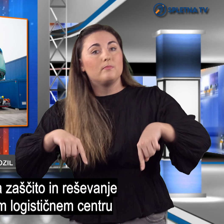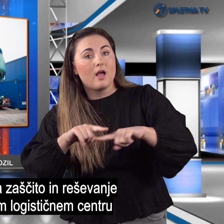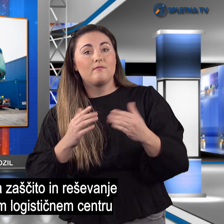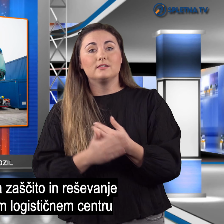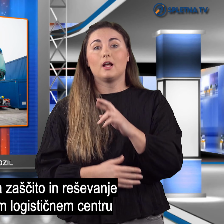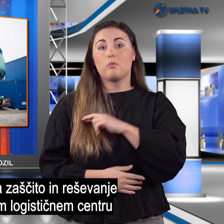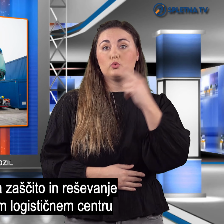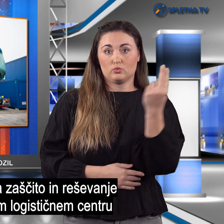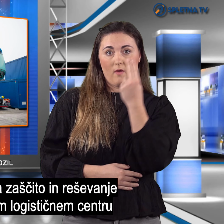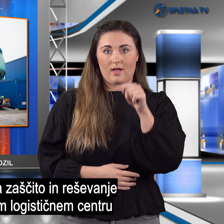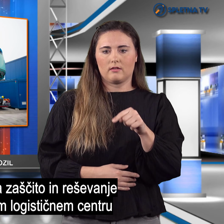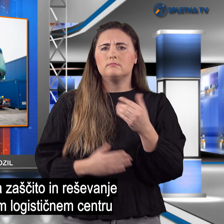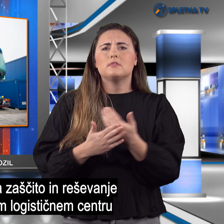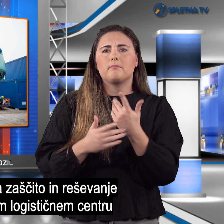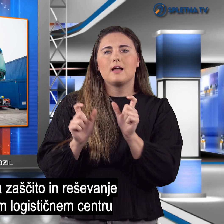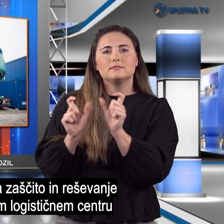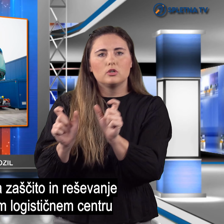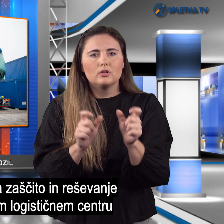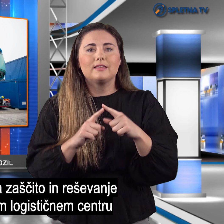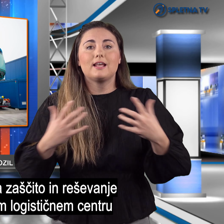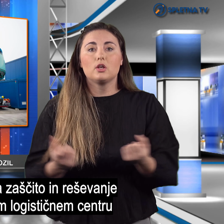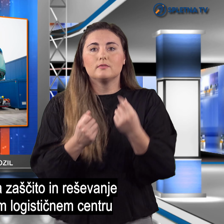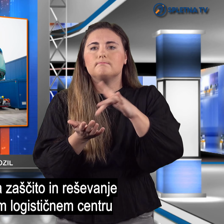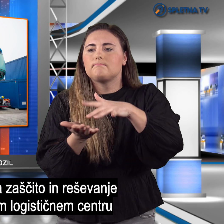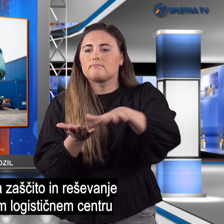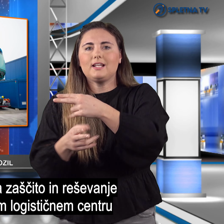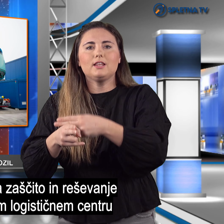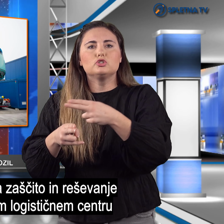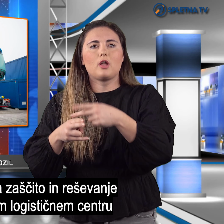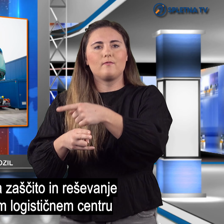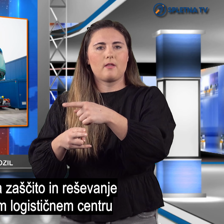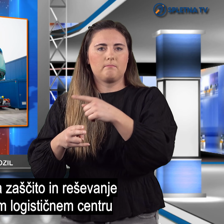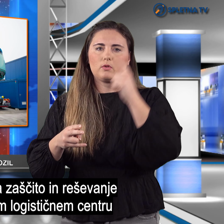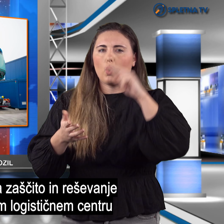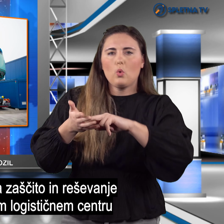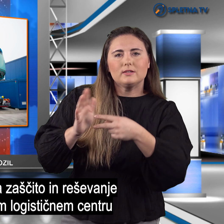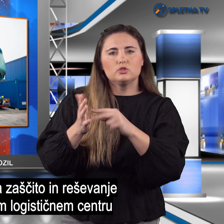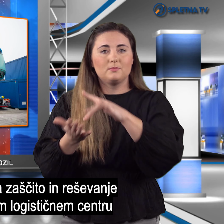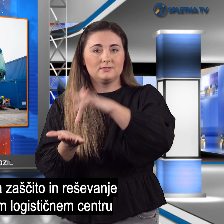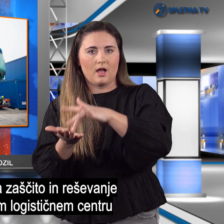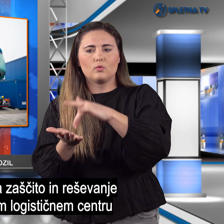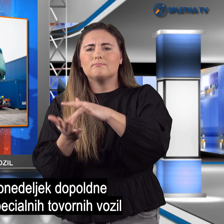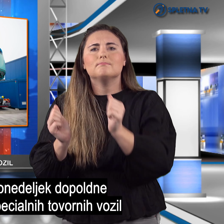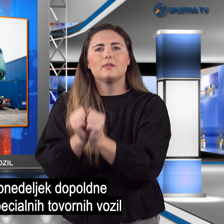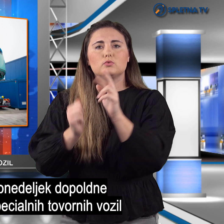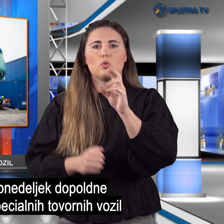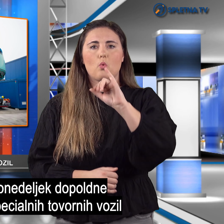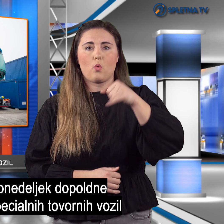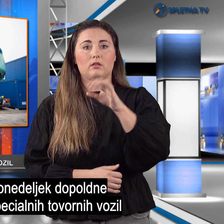Uprava RS za zaščito in reševanje je v državnem logističnem centru v Rojah v ponedeljek dopoldne prevzela 40